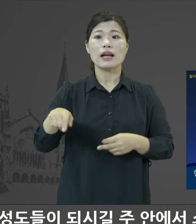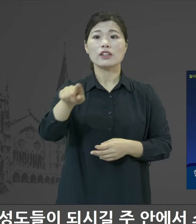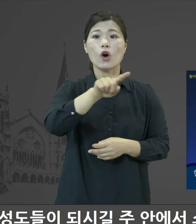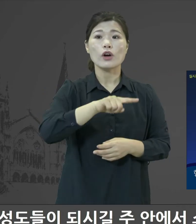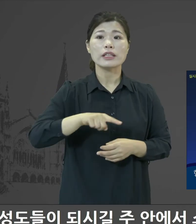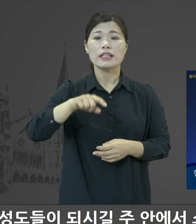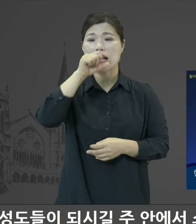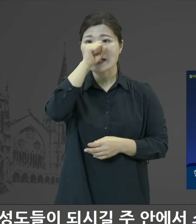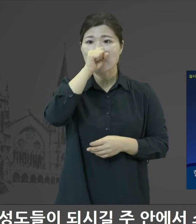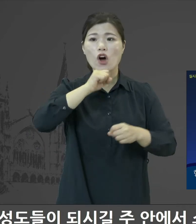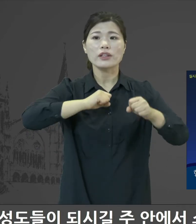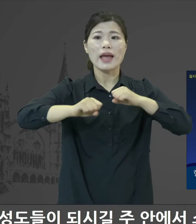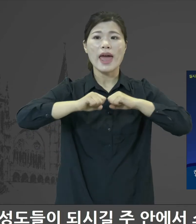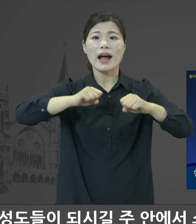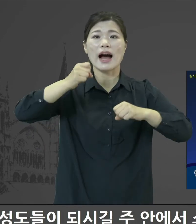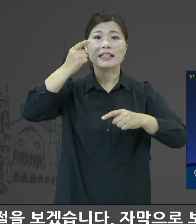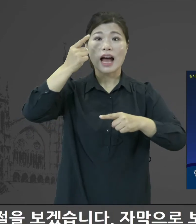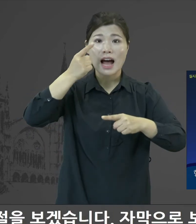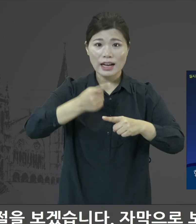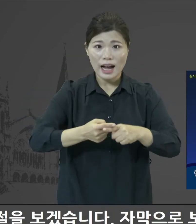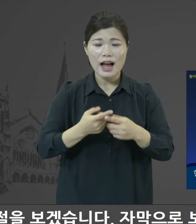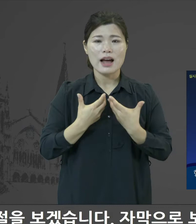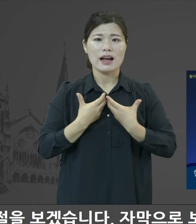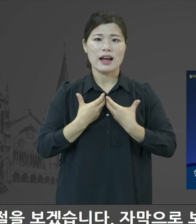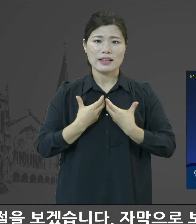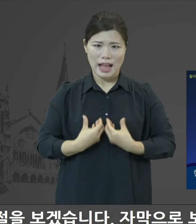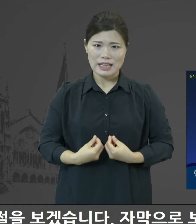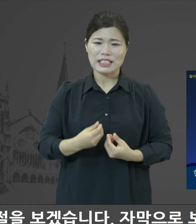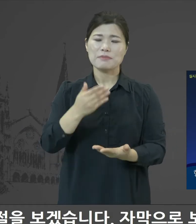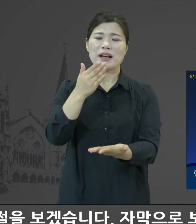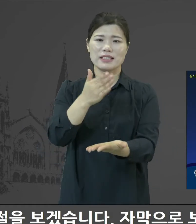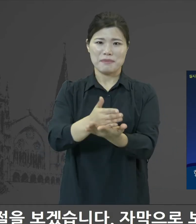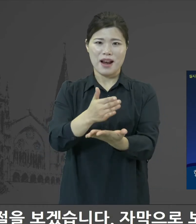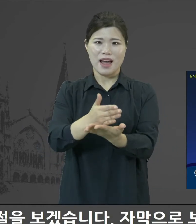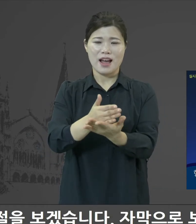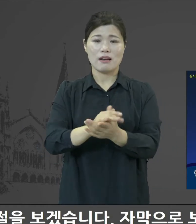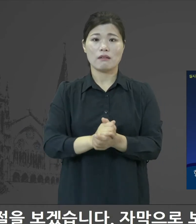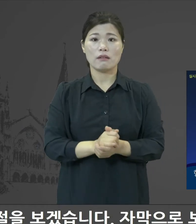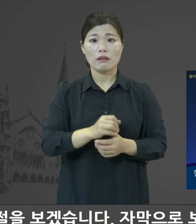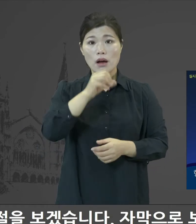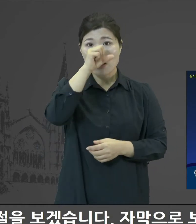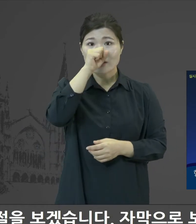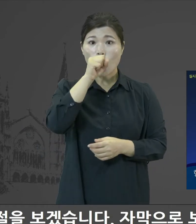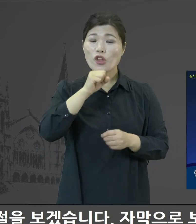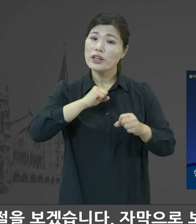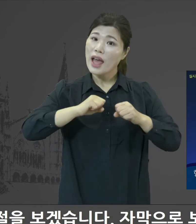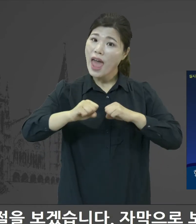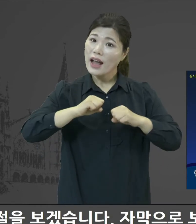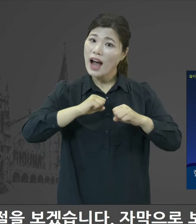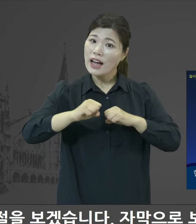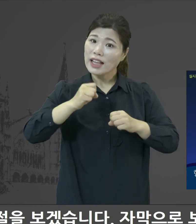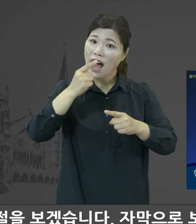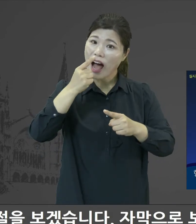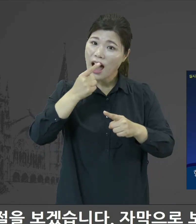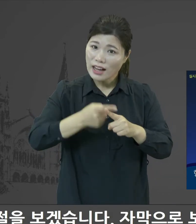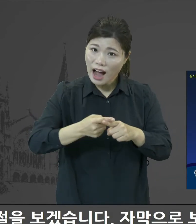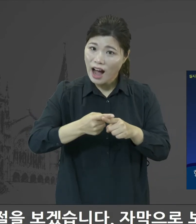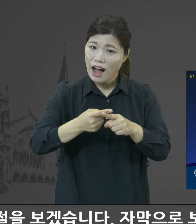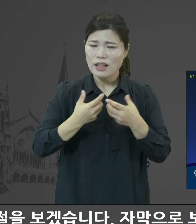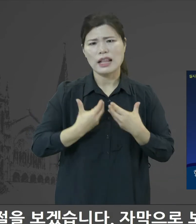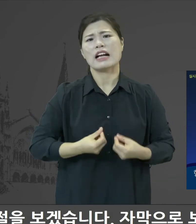너희는 선을 행하다가 낙심하지 말라. 선을 행하다가는 절대로 낙심하지 말라는